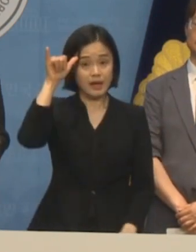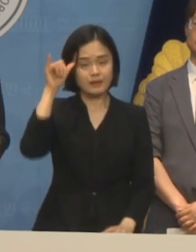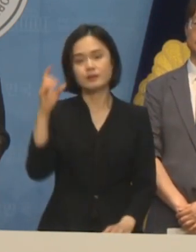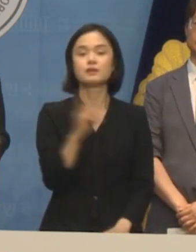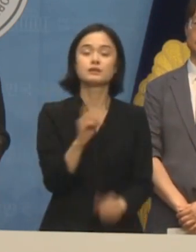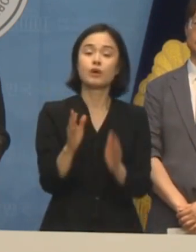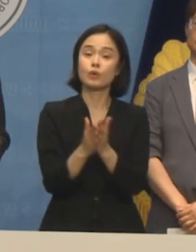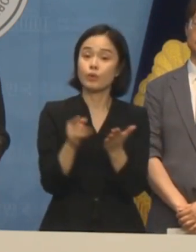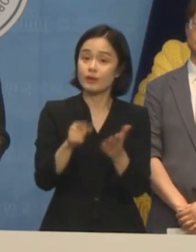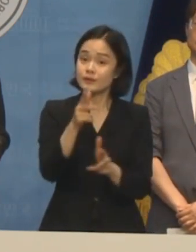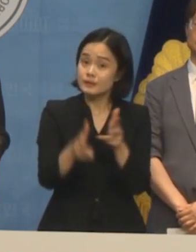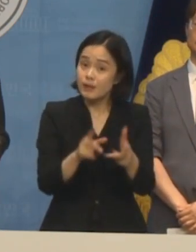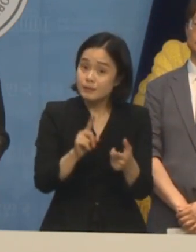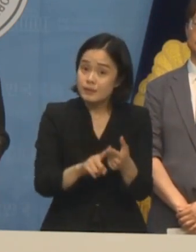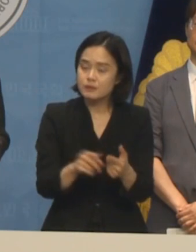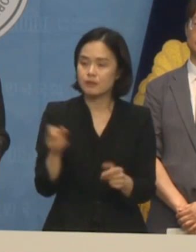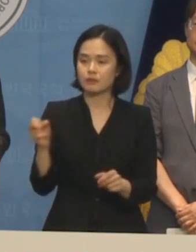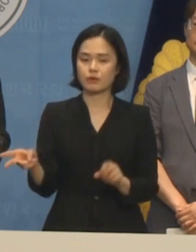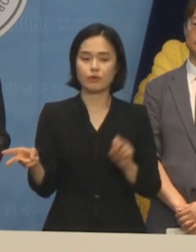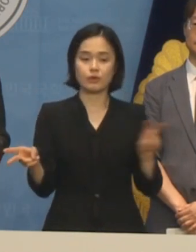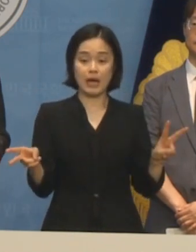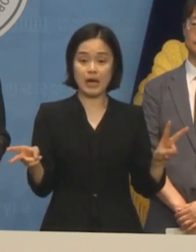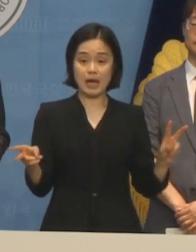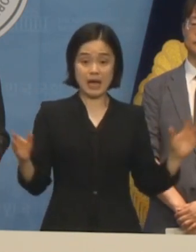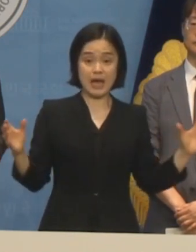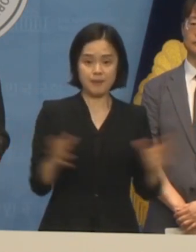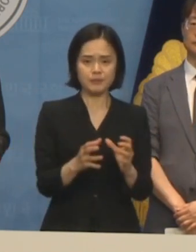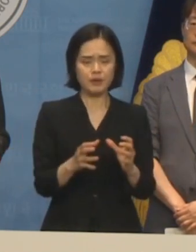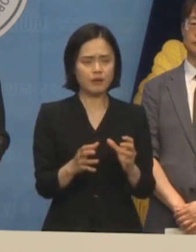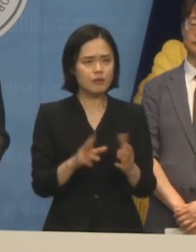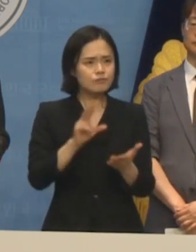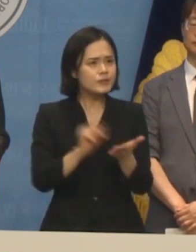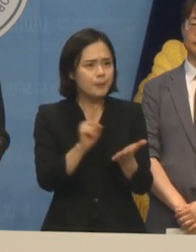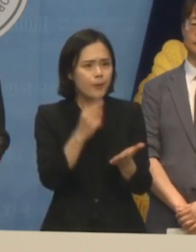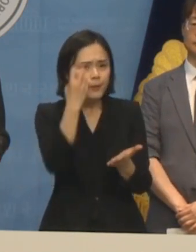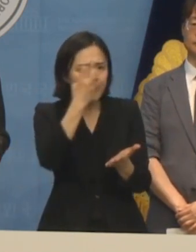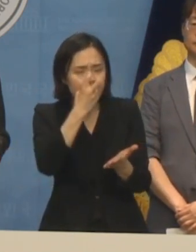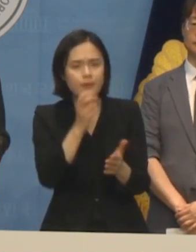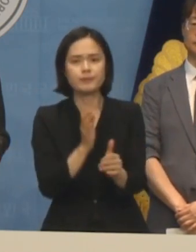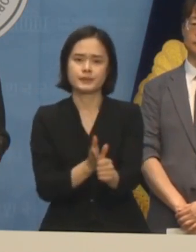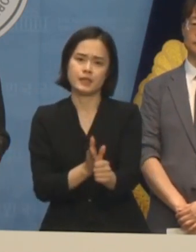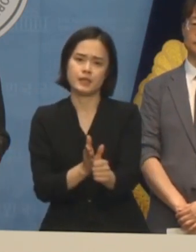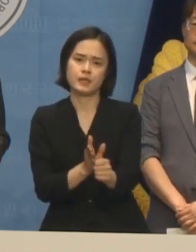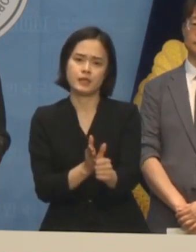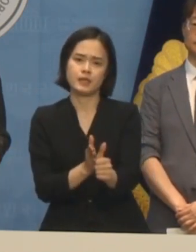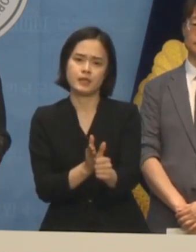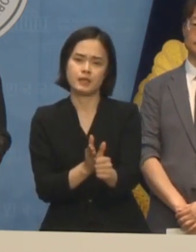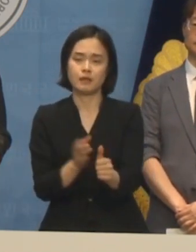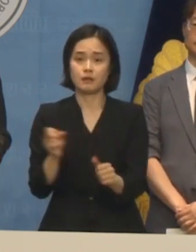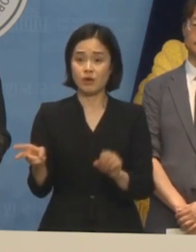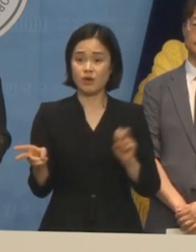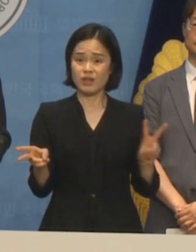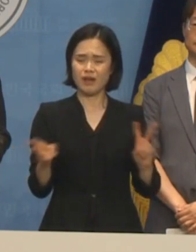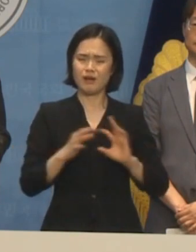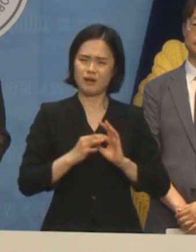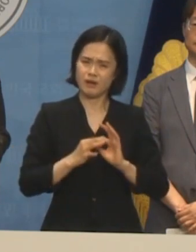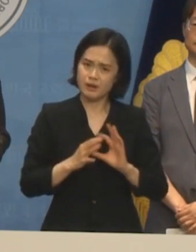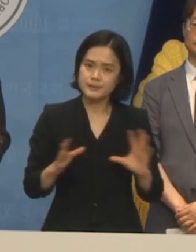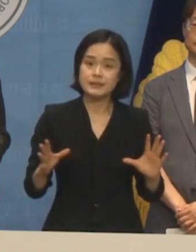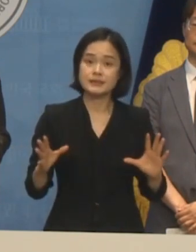여야 공동의 진상조사를 촉구합니다. 이 문제는 여야나 진보, 보수의 문제가 아닙니다. 우리